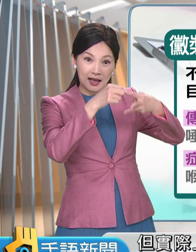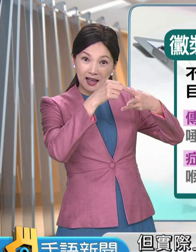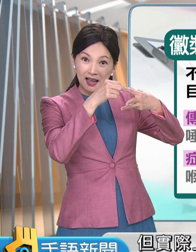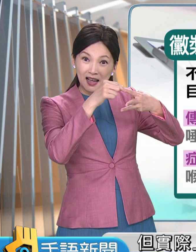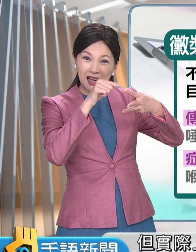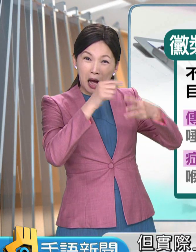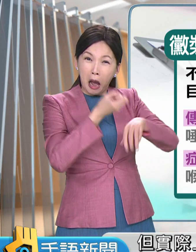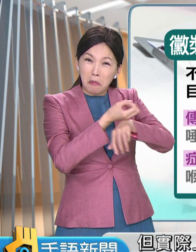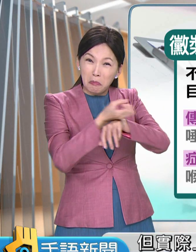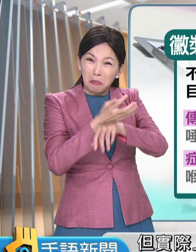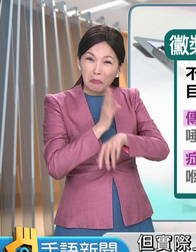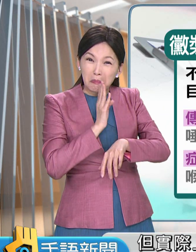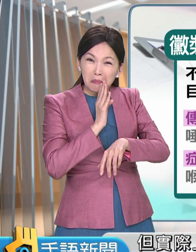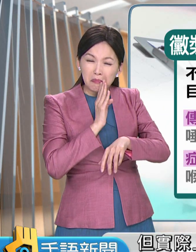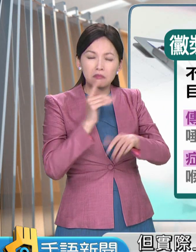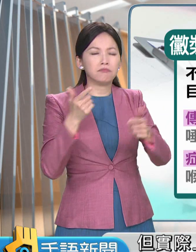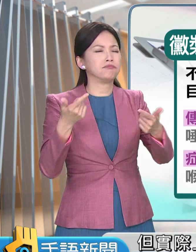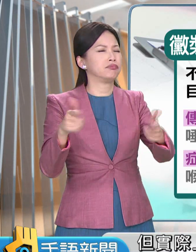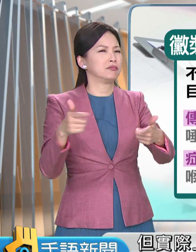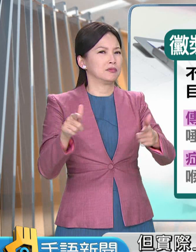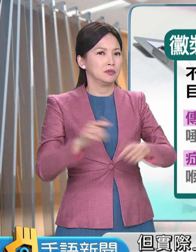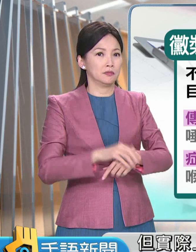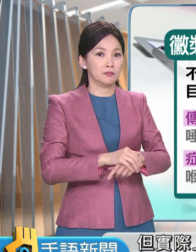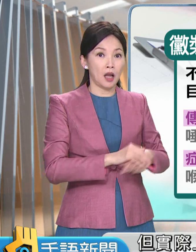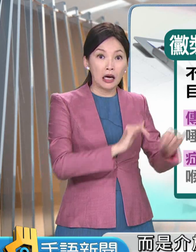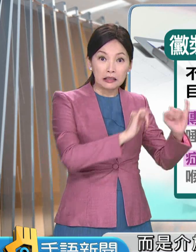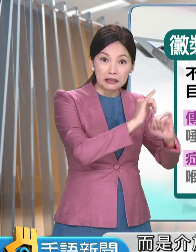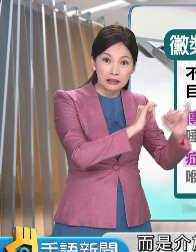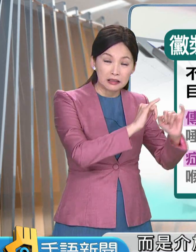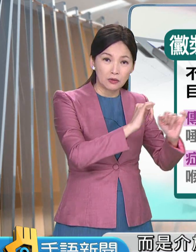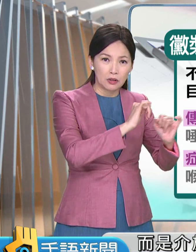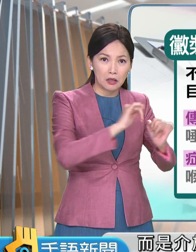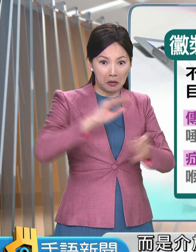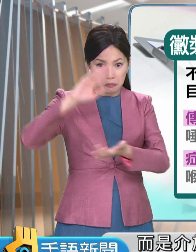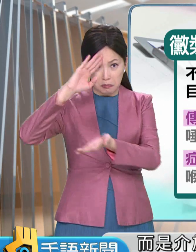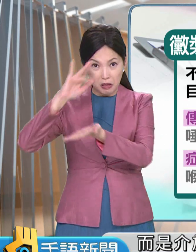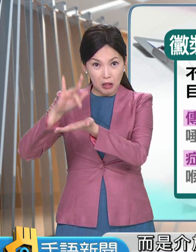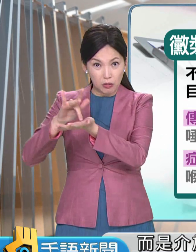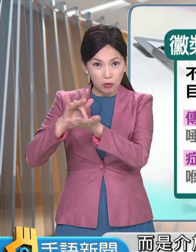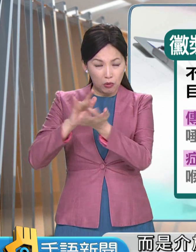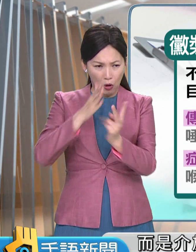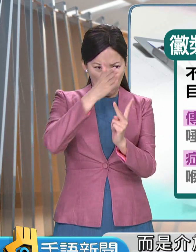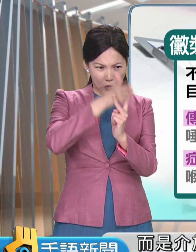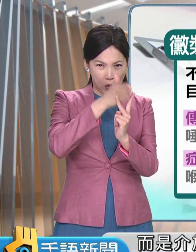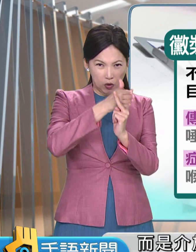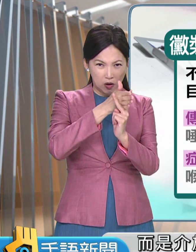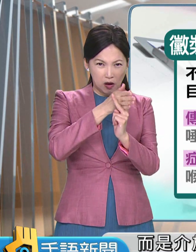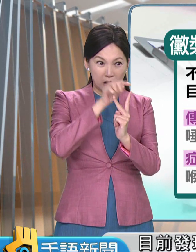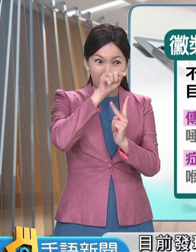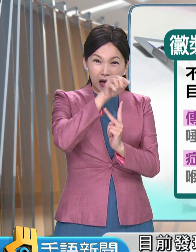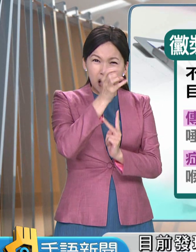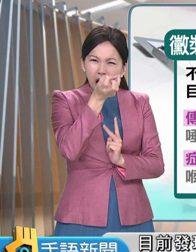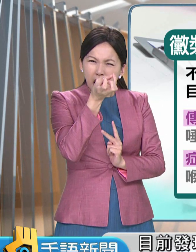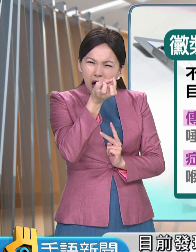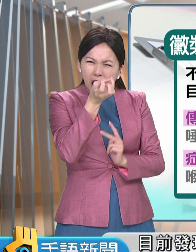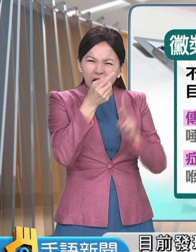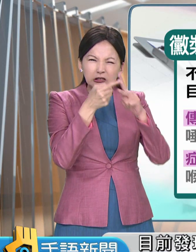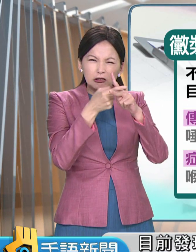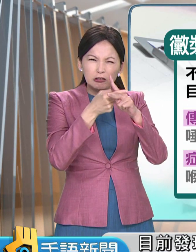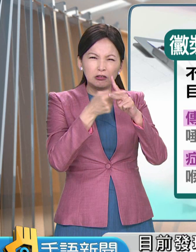际上跟霉菌无关，而是介于细菌跟病毒之间，目前发现最小而且